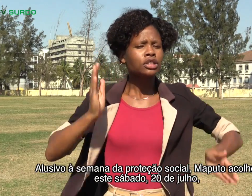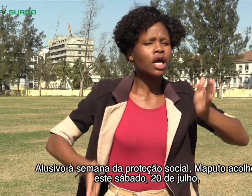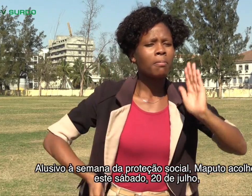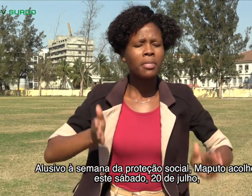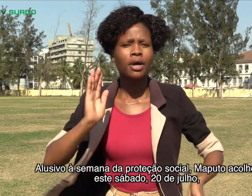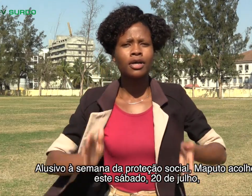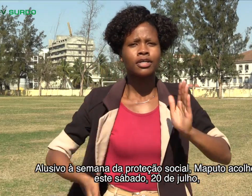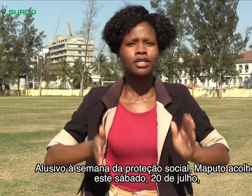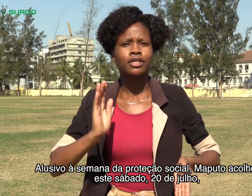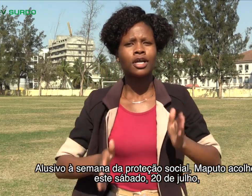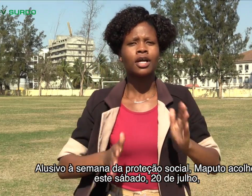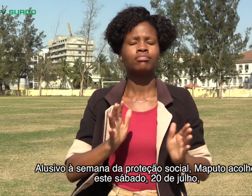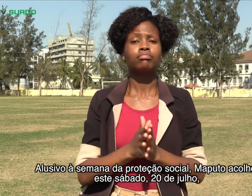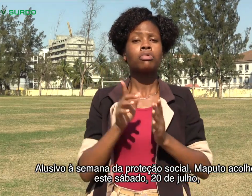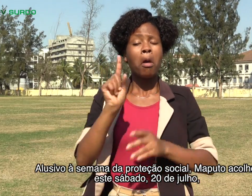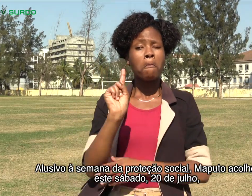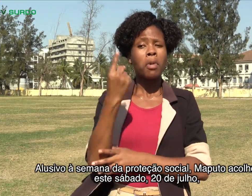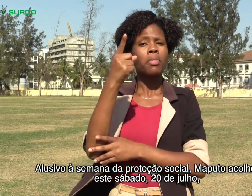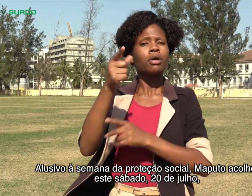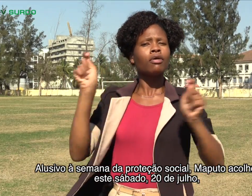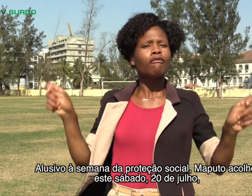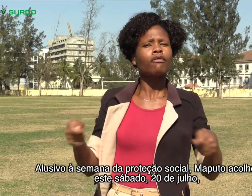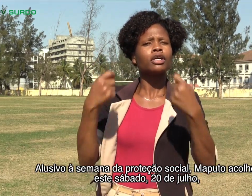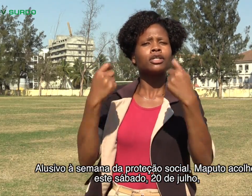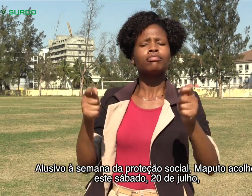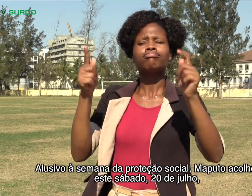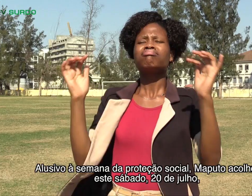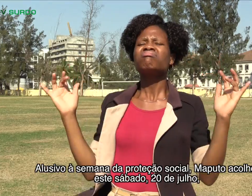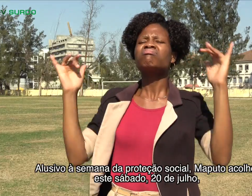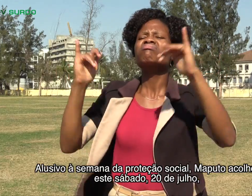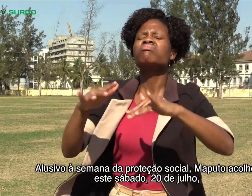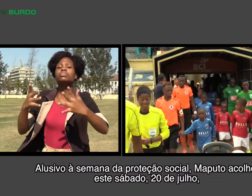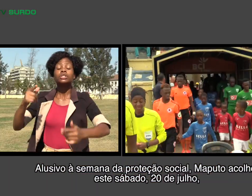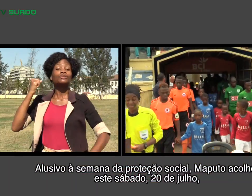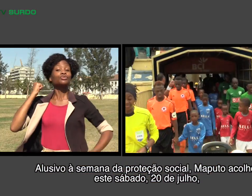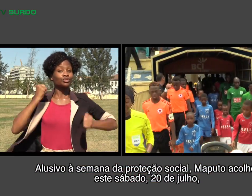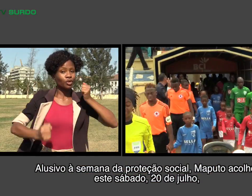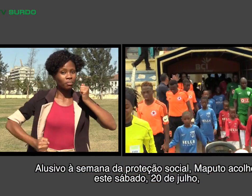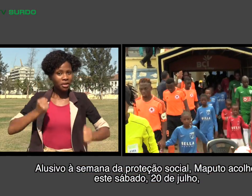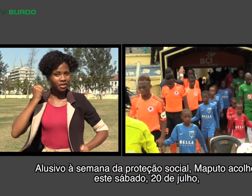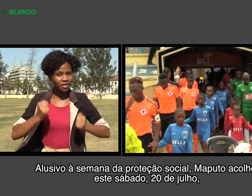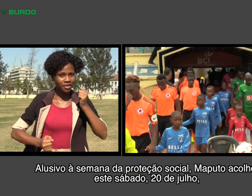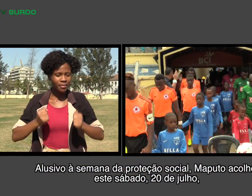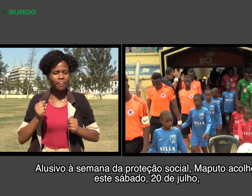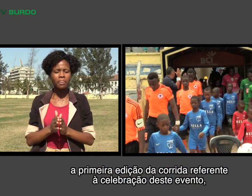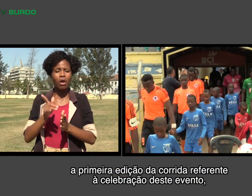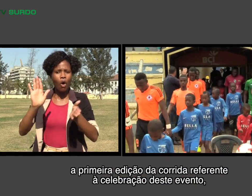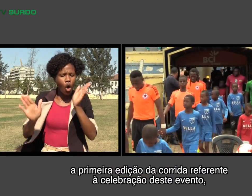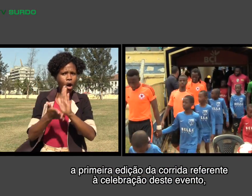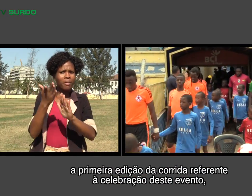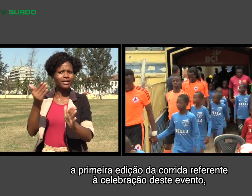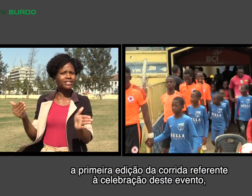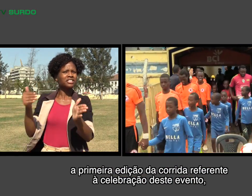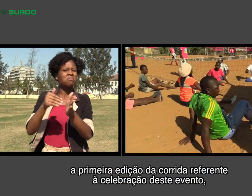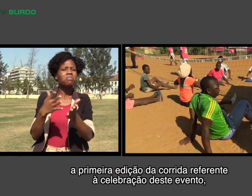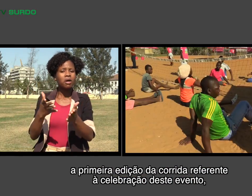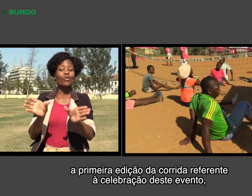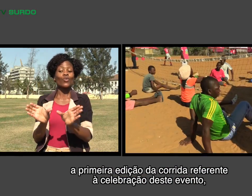Alusivo à Semana de Proteção Social, Maputo acolhe este sábado 20 de julho a primeira edição da corrida